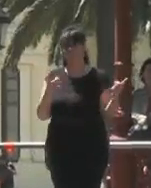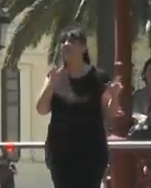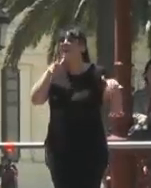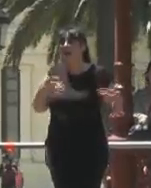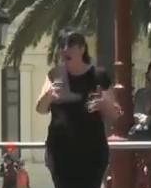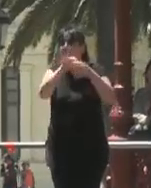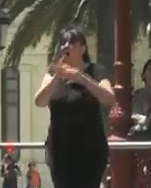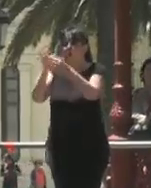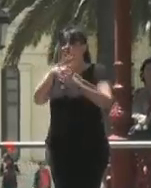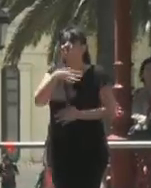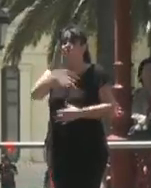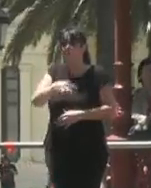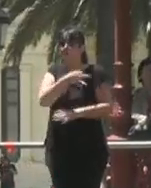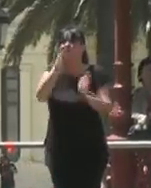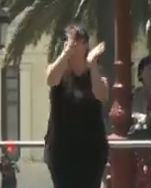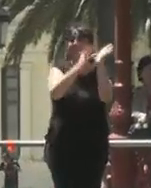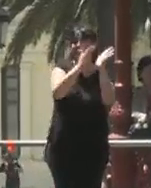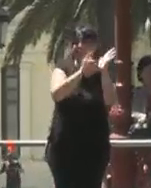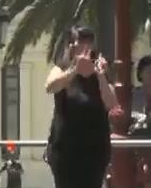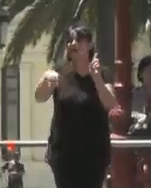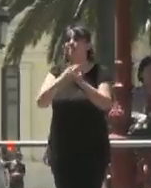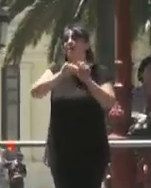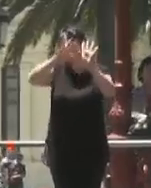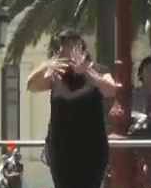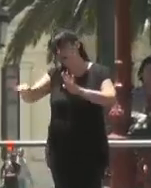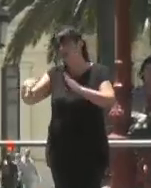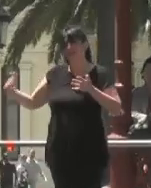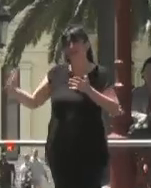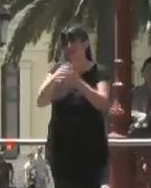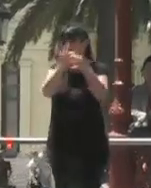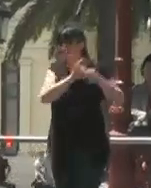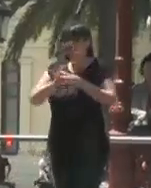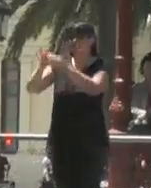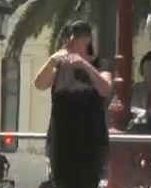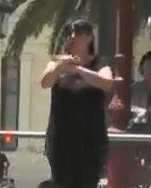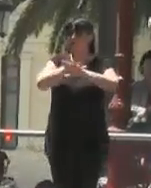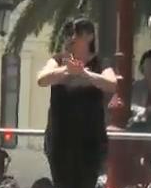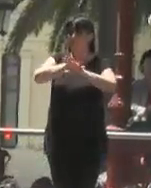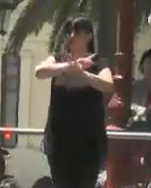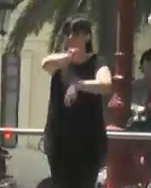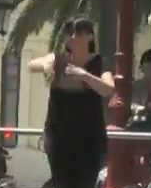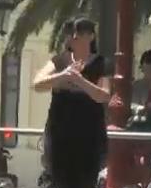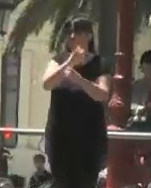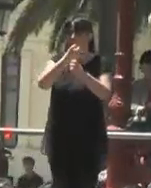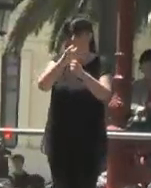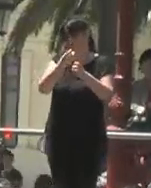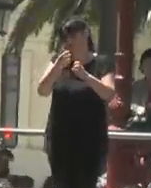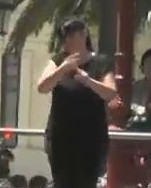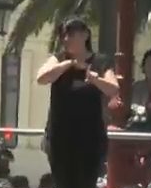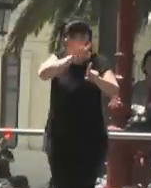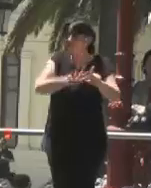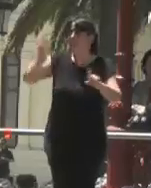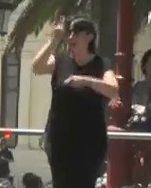Podemos, a la Valenciana, en Común Podem e en Marea, vamos a construir un goberno de cambio e transformación social no Estado español, claro que